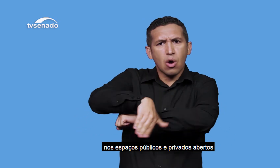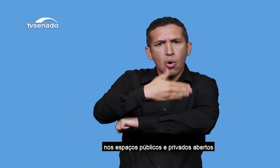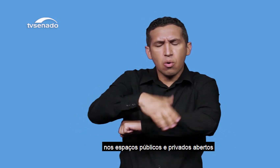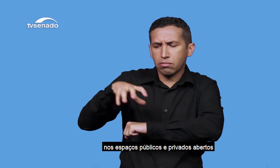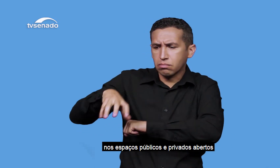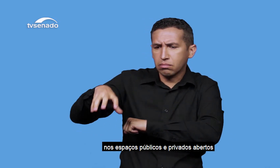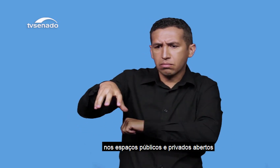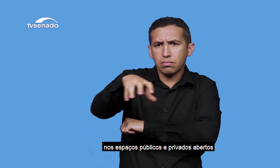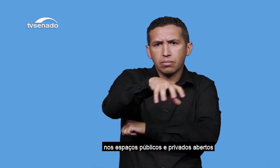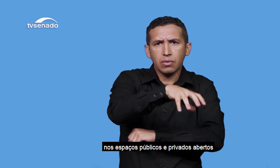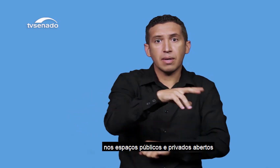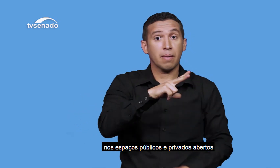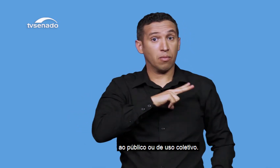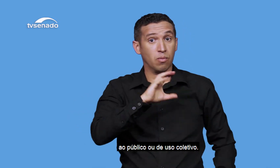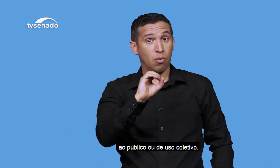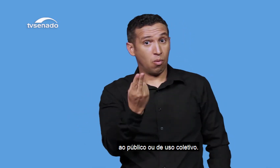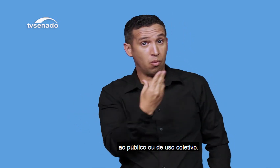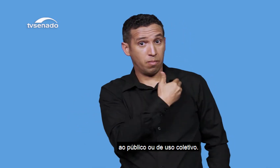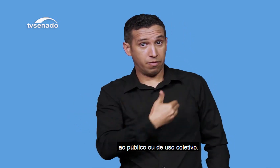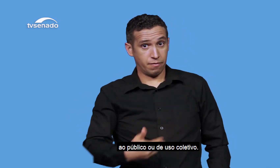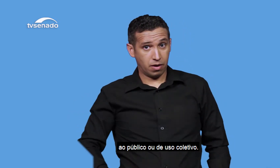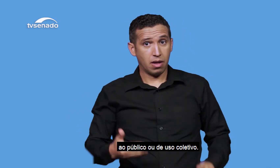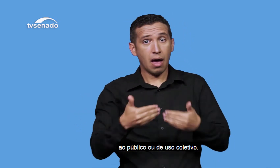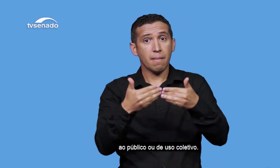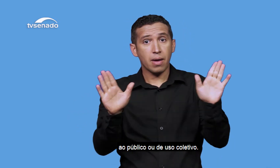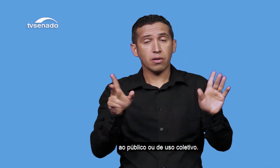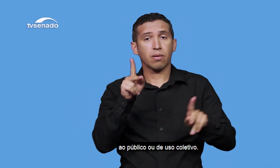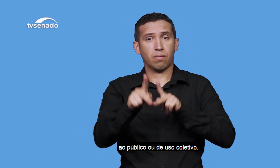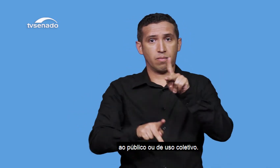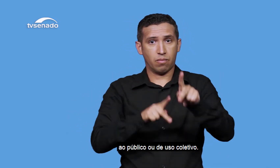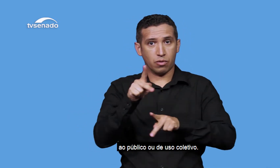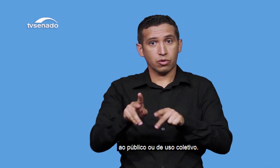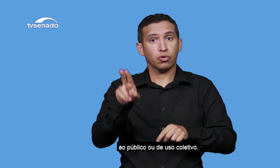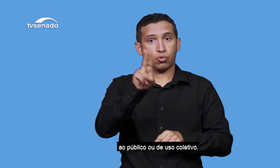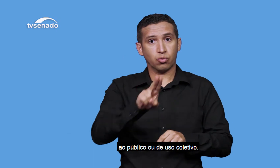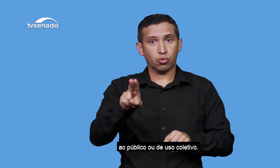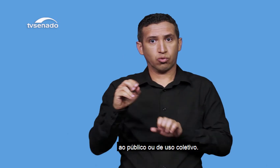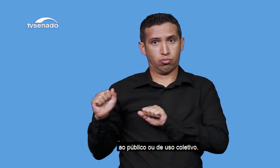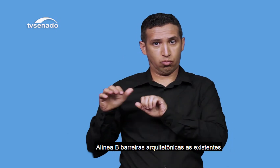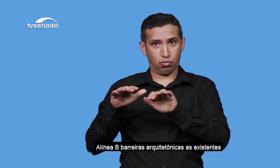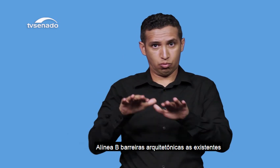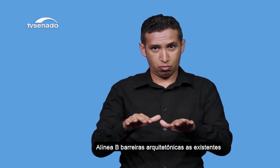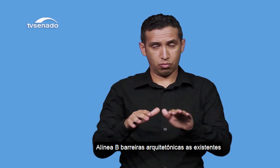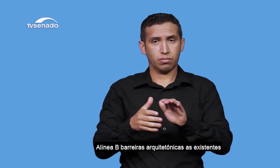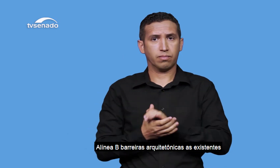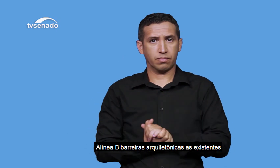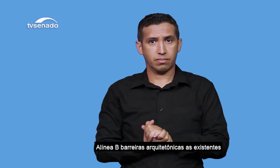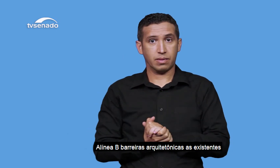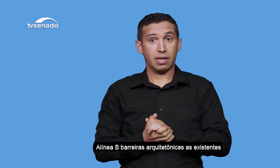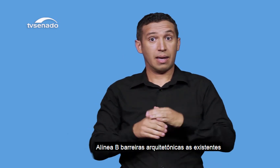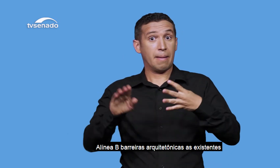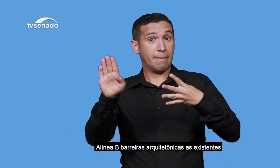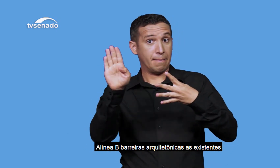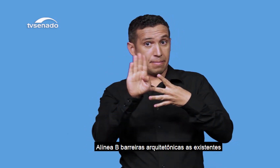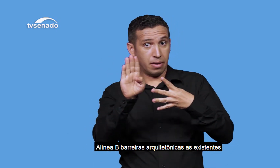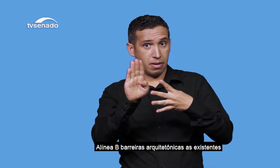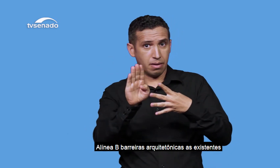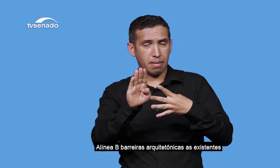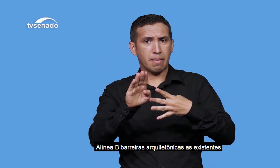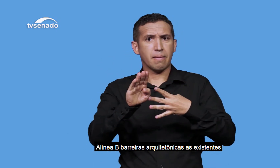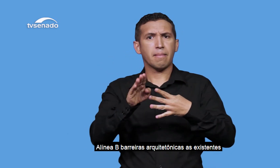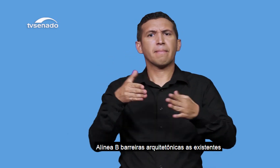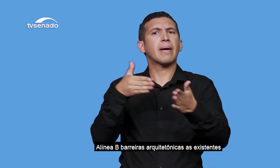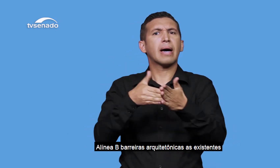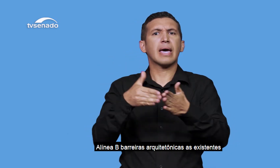públicos e privados abertos ao público ou de uso coletivo a linha b barreiras